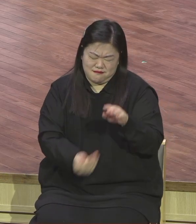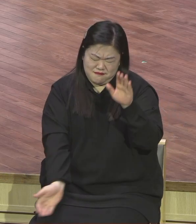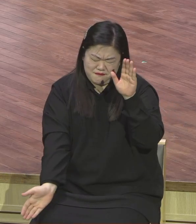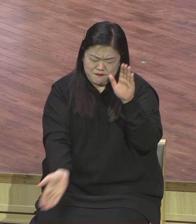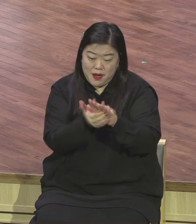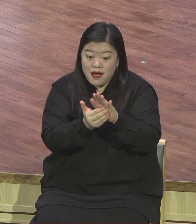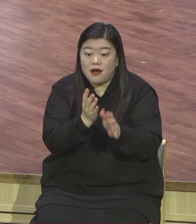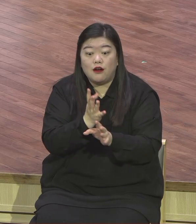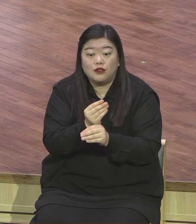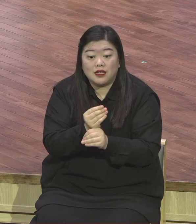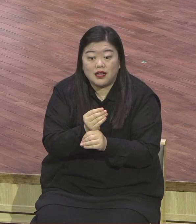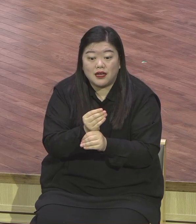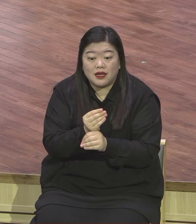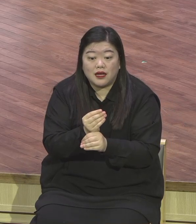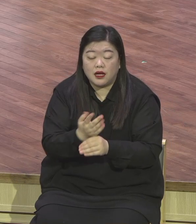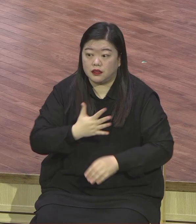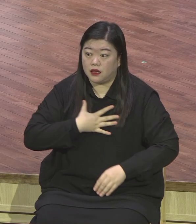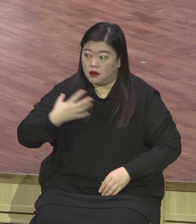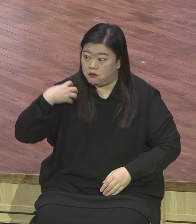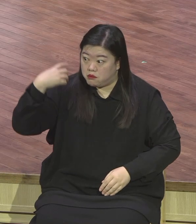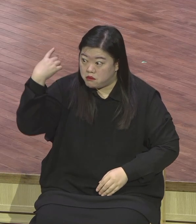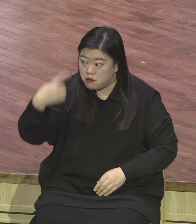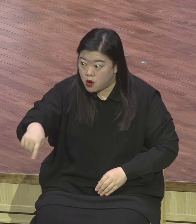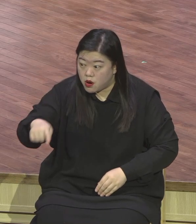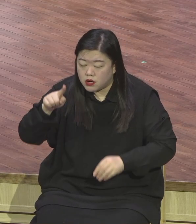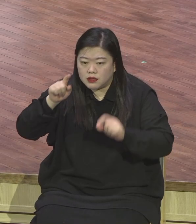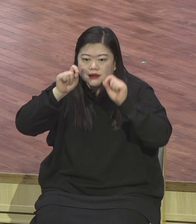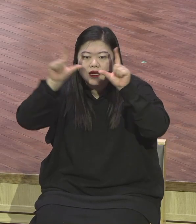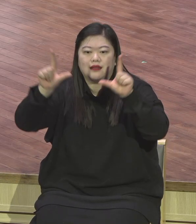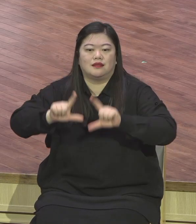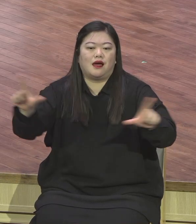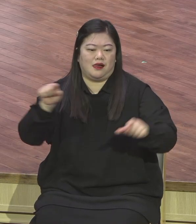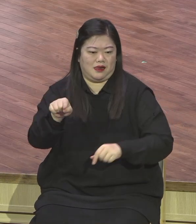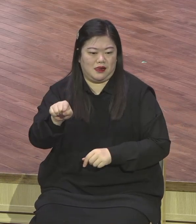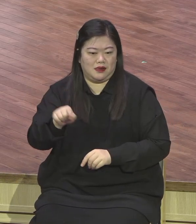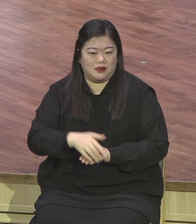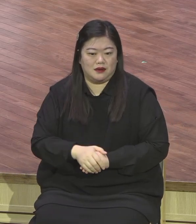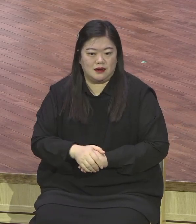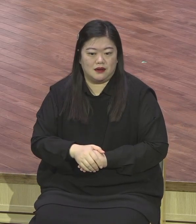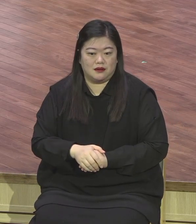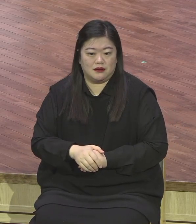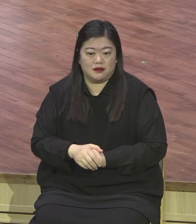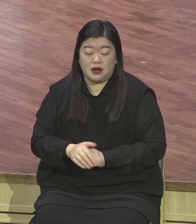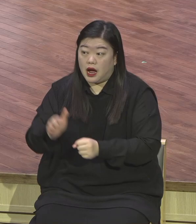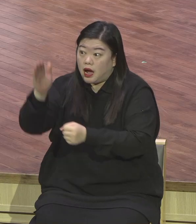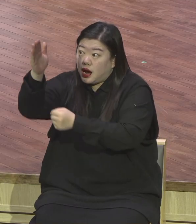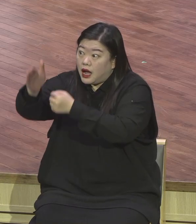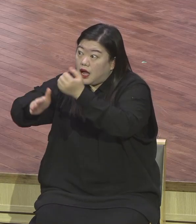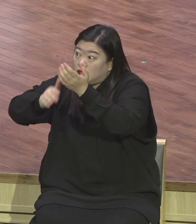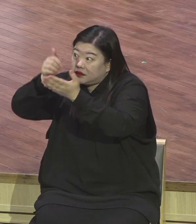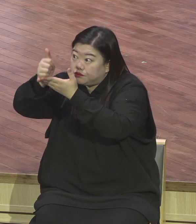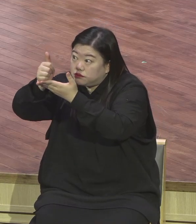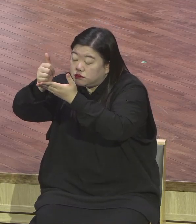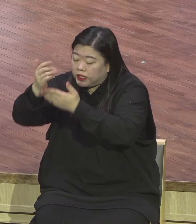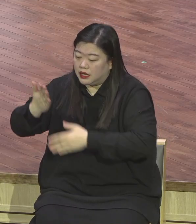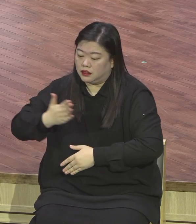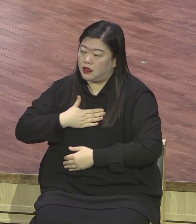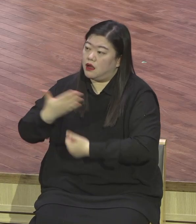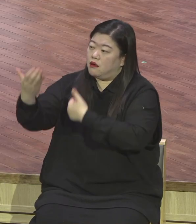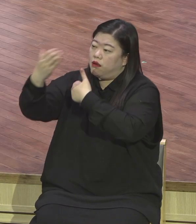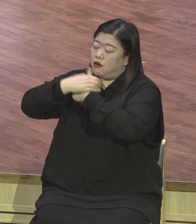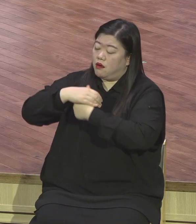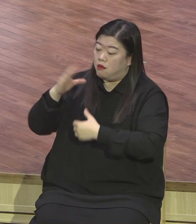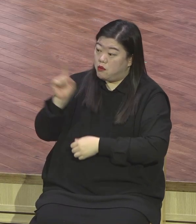자각하는 날이다 하나님이 지상에서 자신을 어떤 목적에 두려워 서시는지를 깨닫는